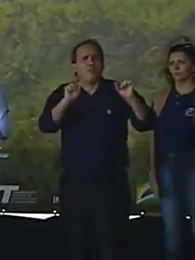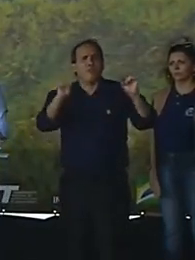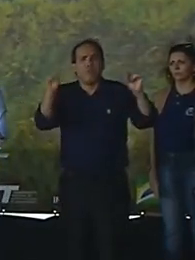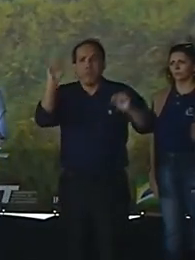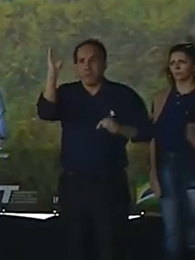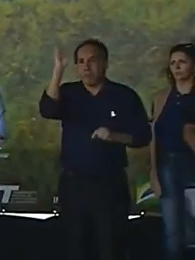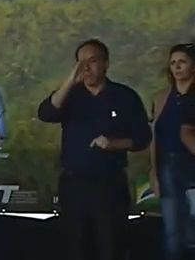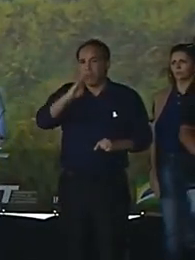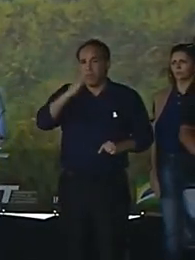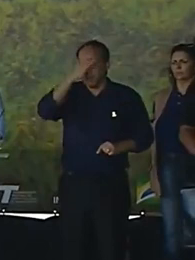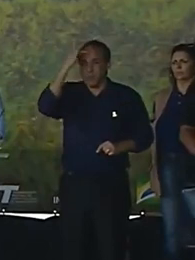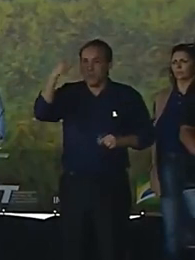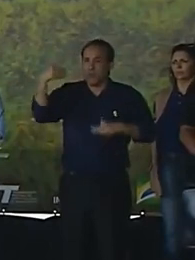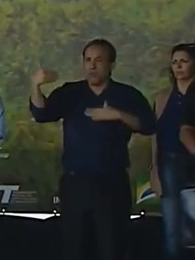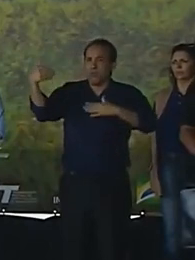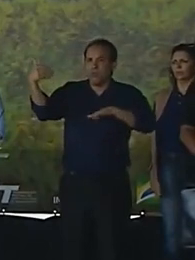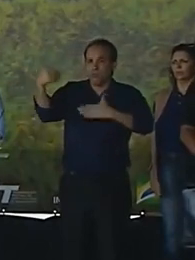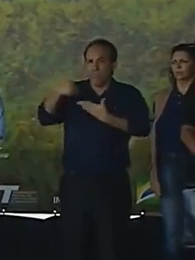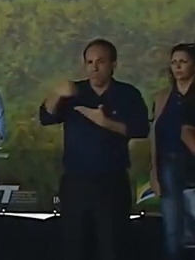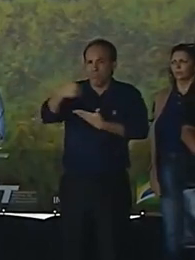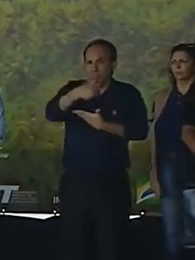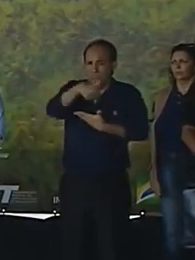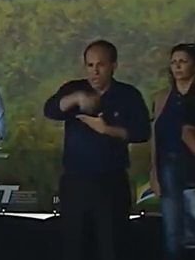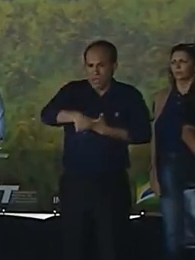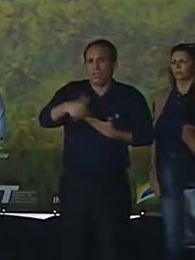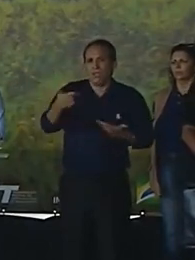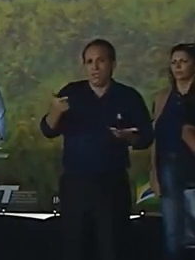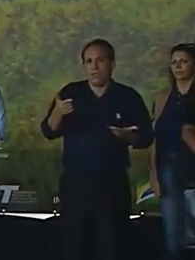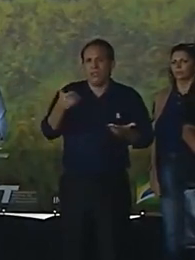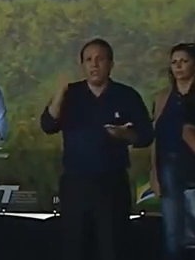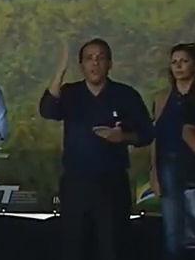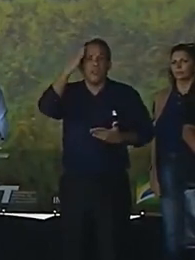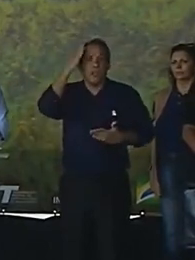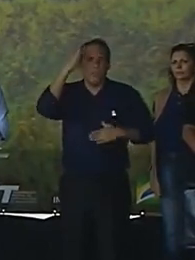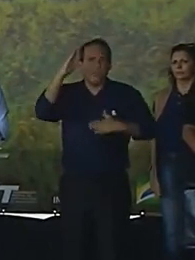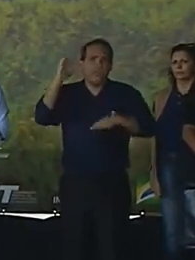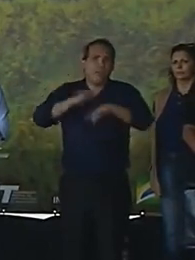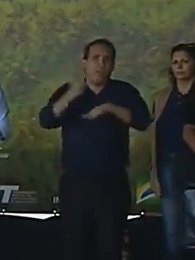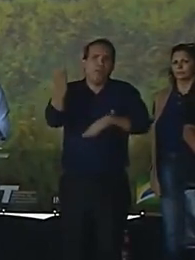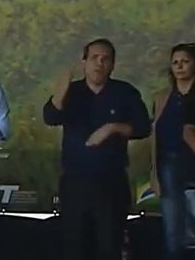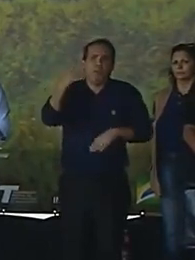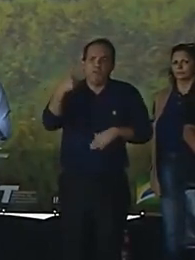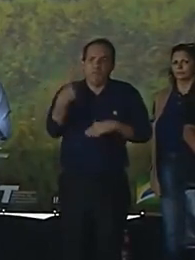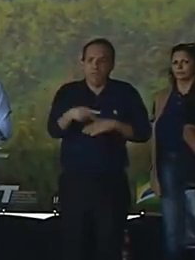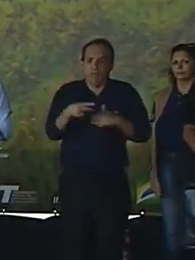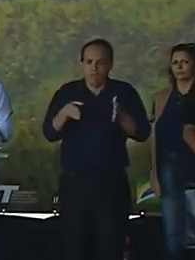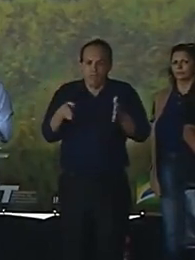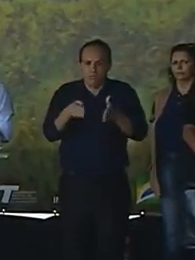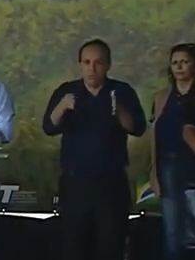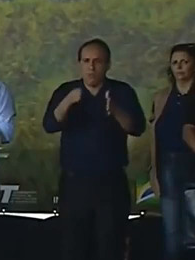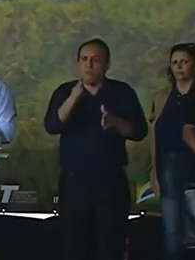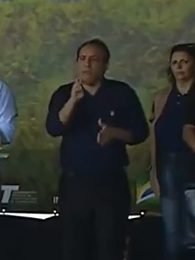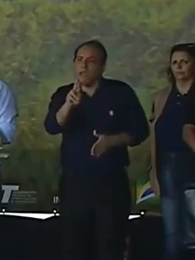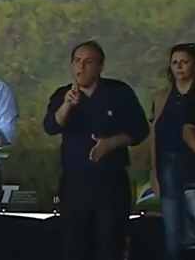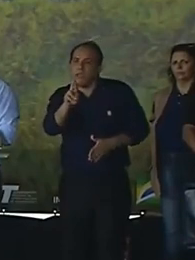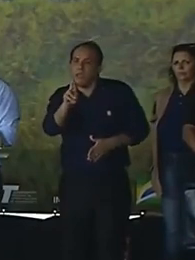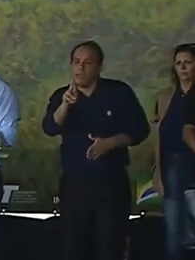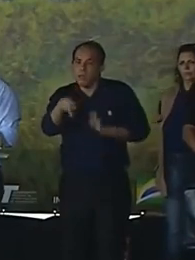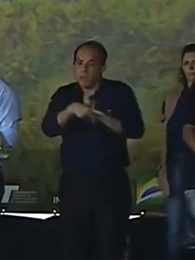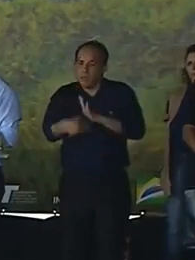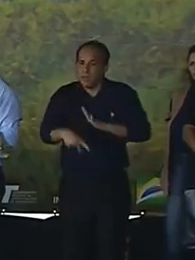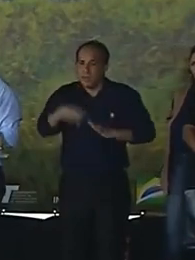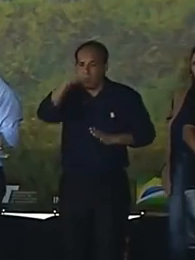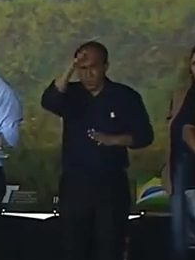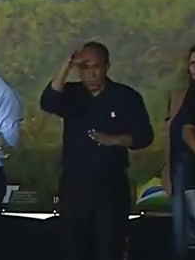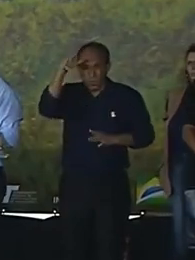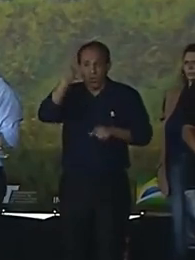aqui passaram e que por aqui passam, sabem da importância que essa BR tem para o Mato Grosso e para o